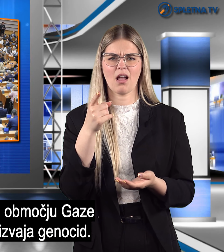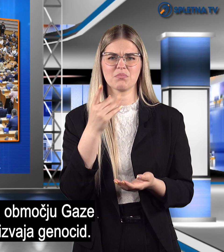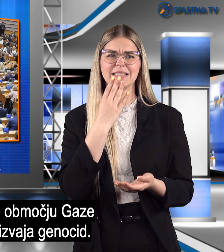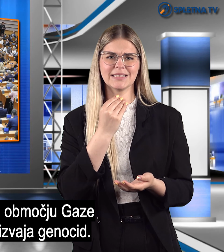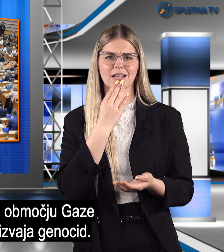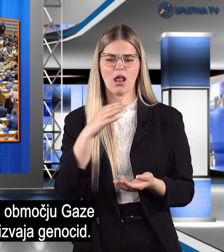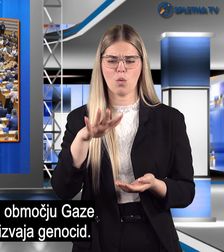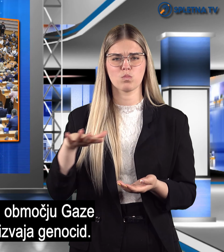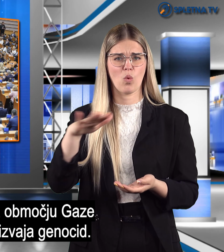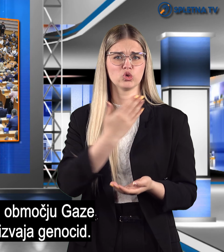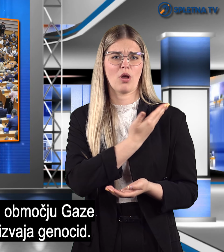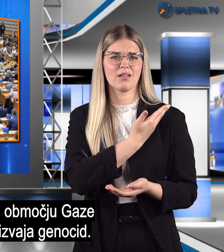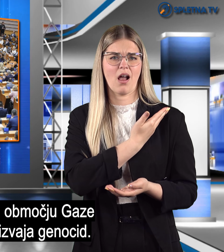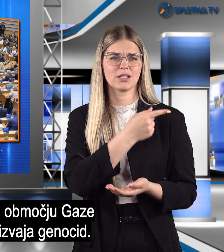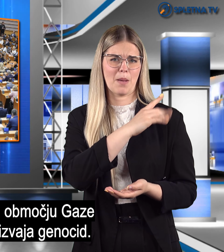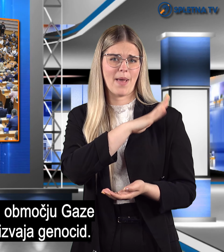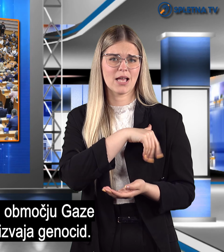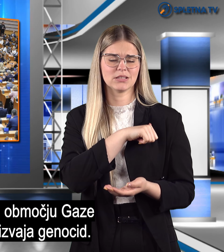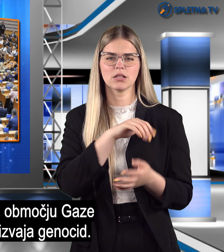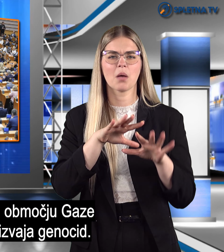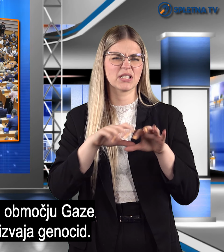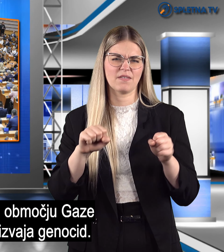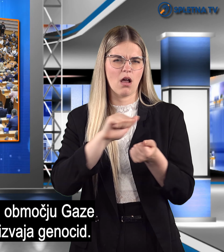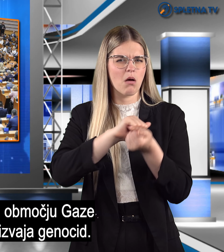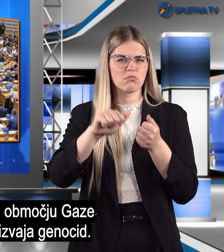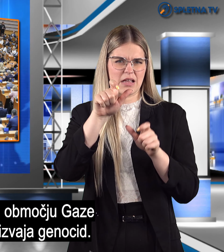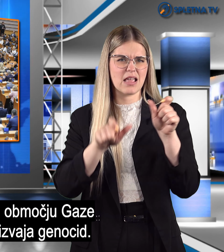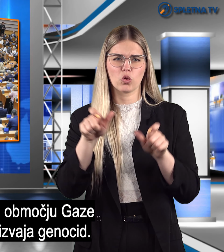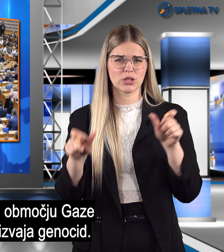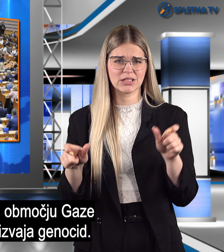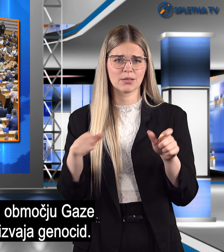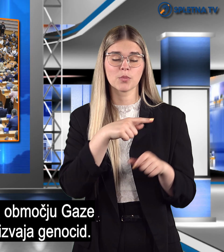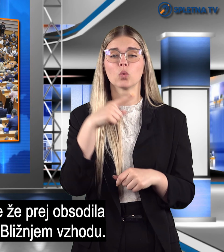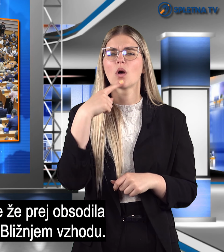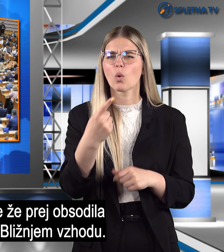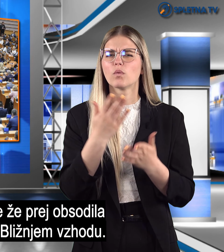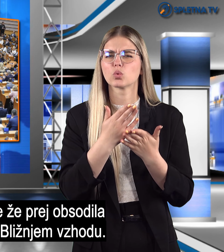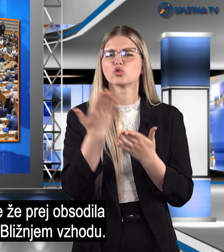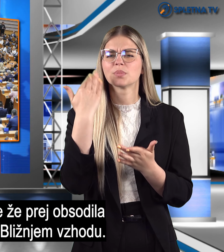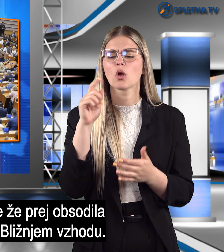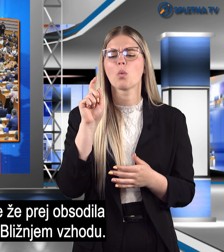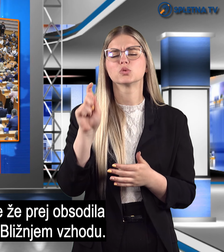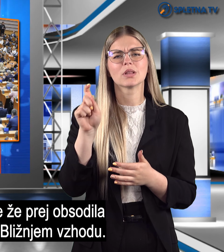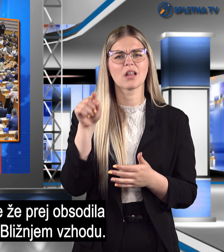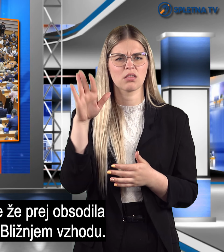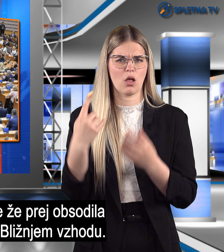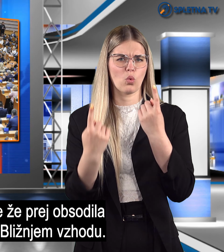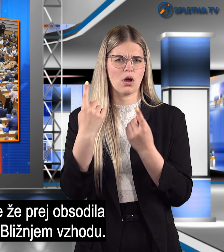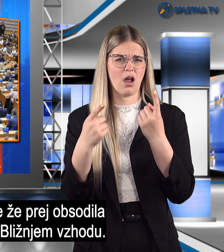Belgiji izjavila, da Izrael na območju Gaze v Palestini izvaja genocid. V nagovoru je že prej obsodila dogajanje